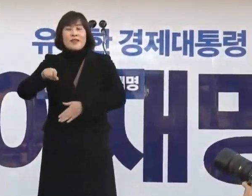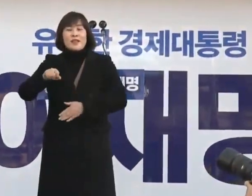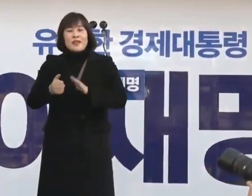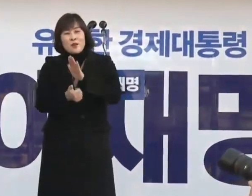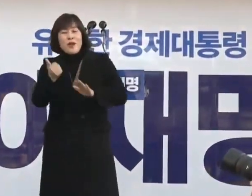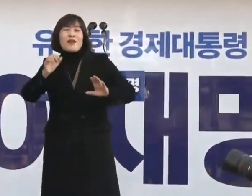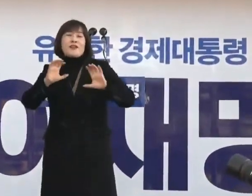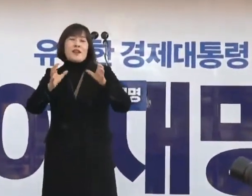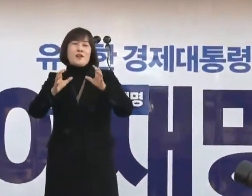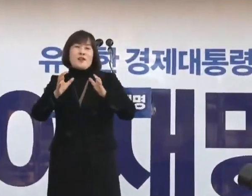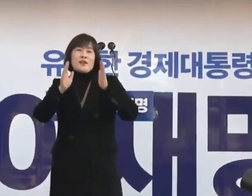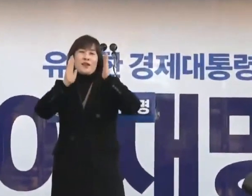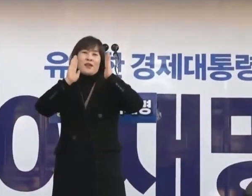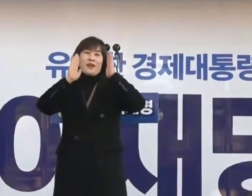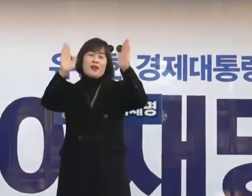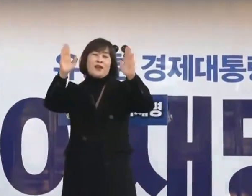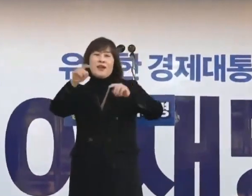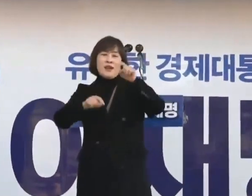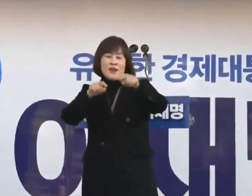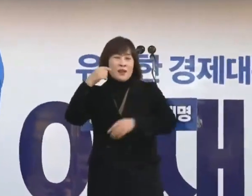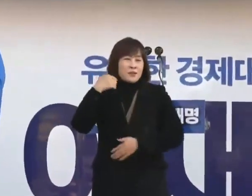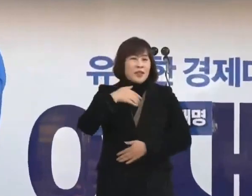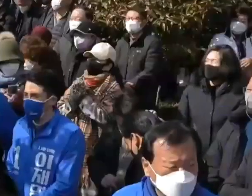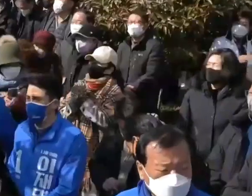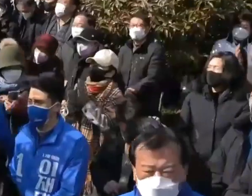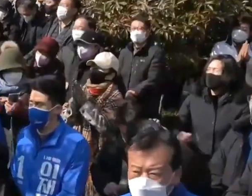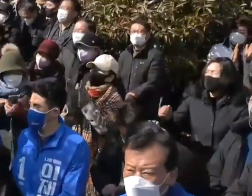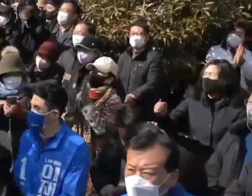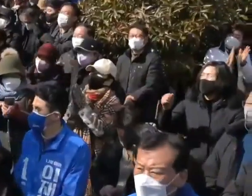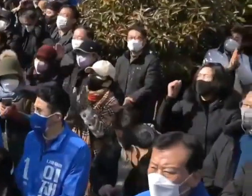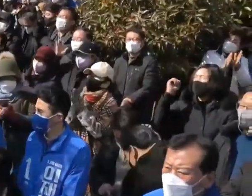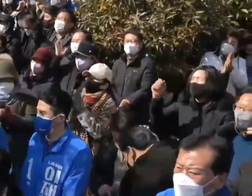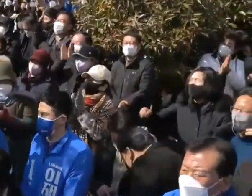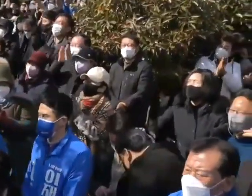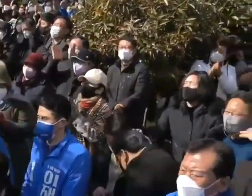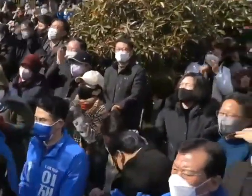희망의 나라로 나아가시겠습니까, 여러분?